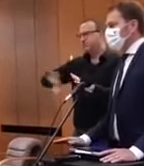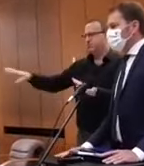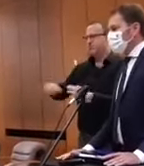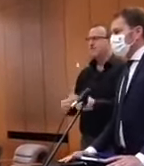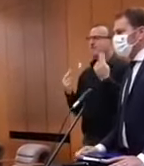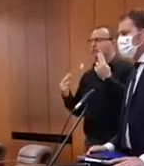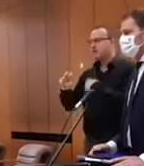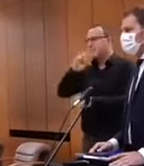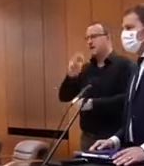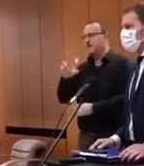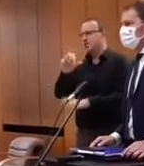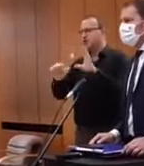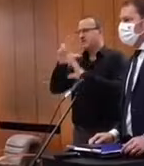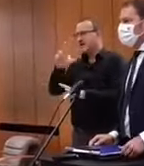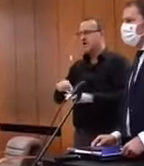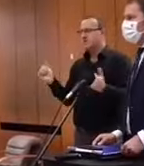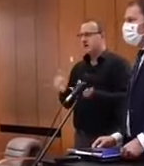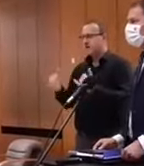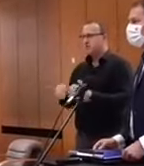363 a spravodlivosť.